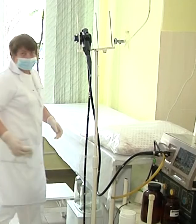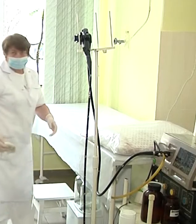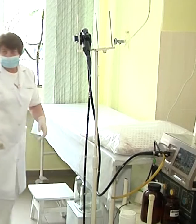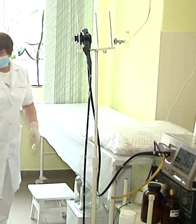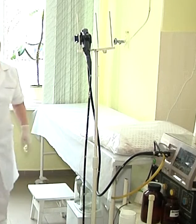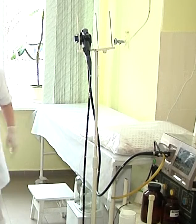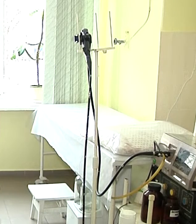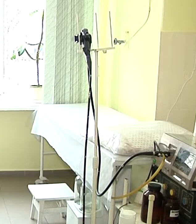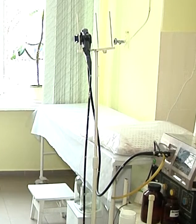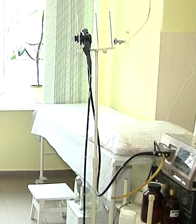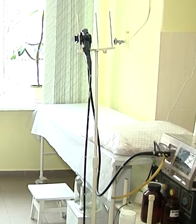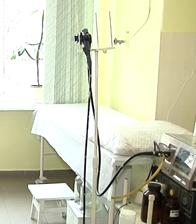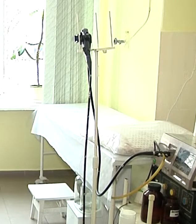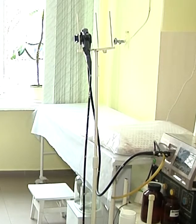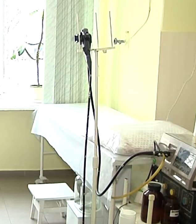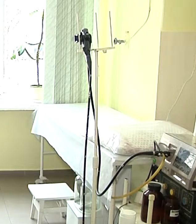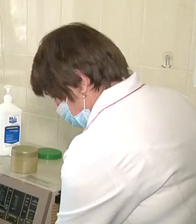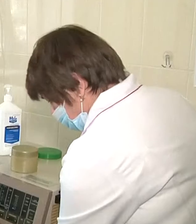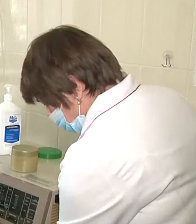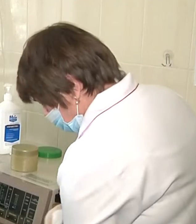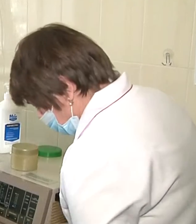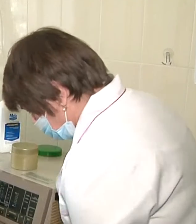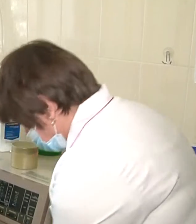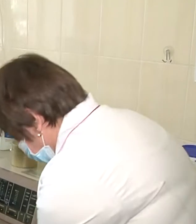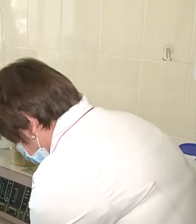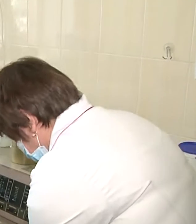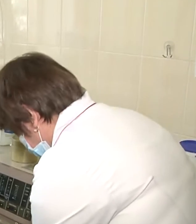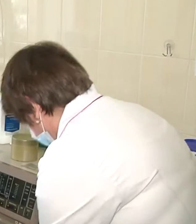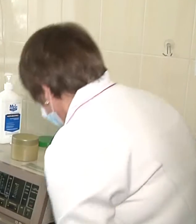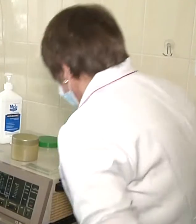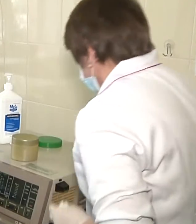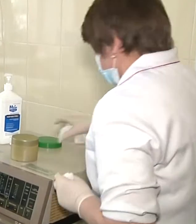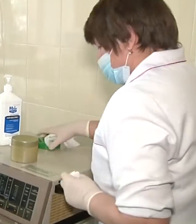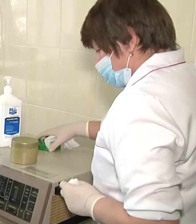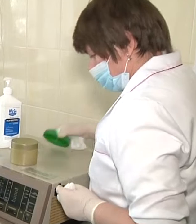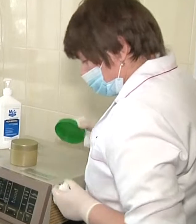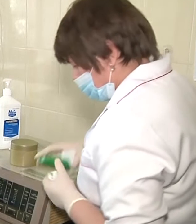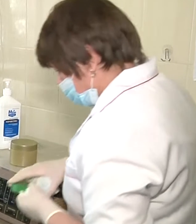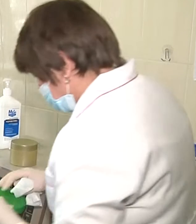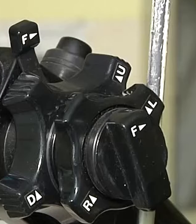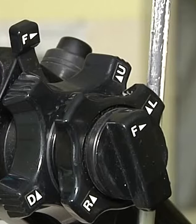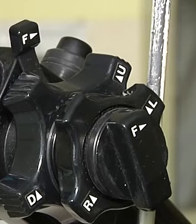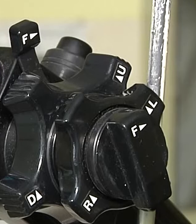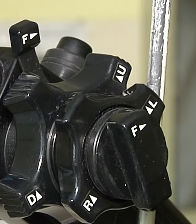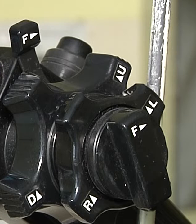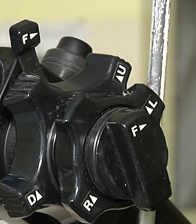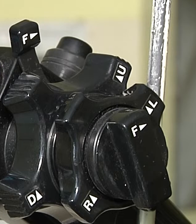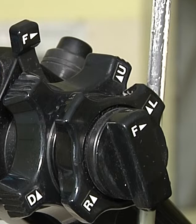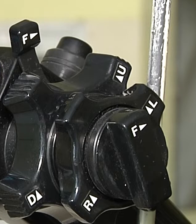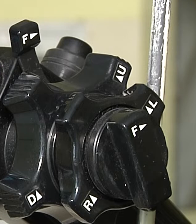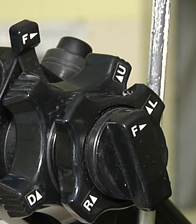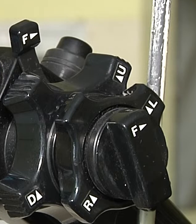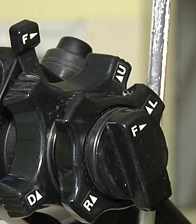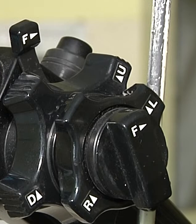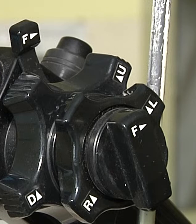В Україні не вистачає лікарів-інфекціоністів, епідеміологів, вірусологів, педіатрів. Таку інформацію оприлюднив міністр охорони здоров'я Максим